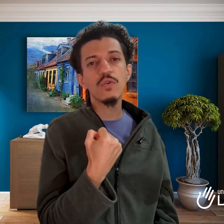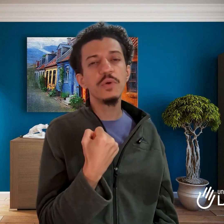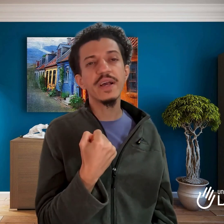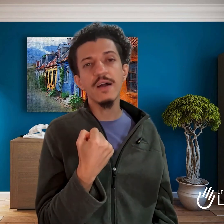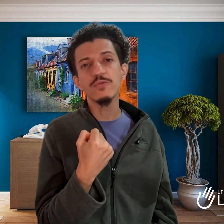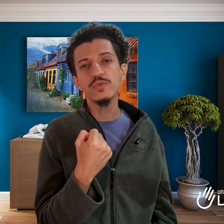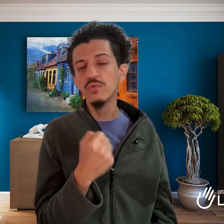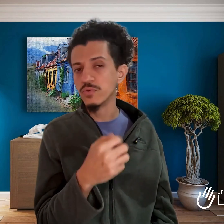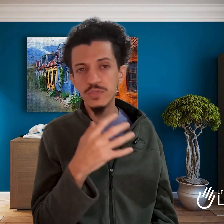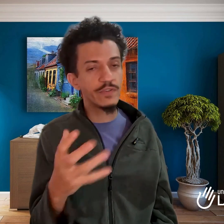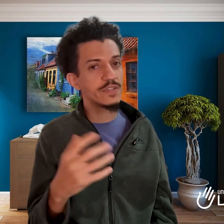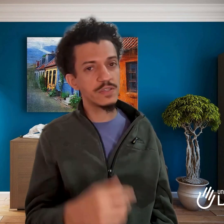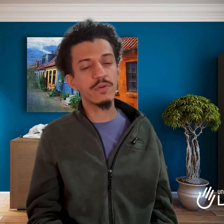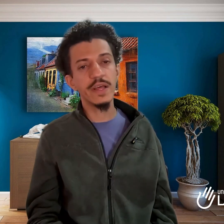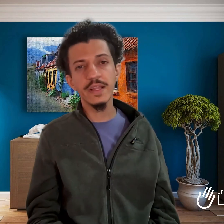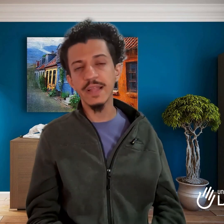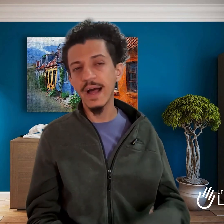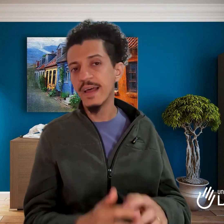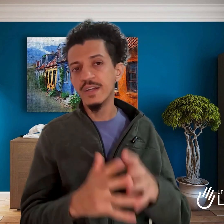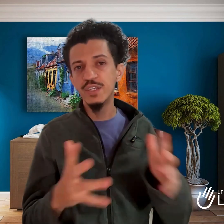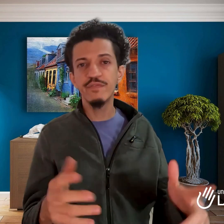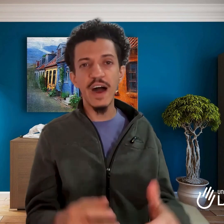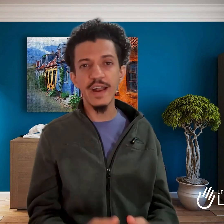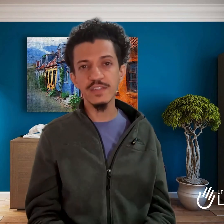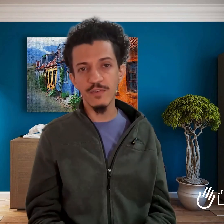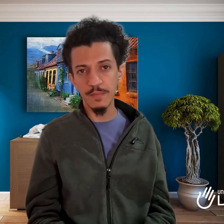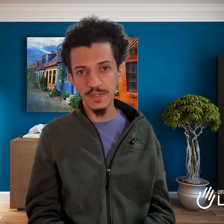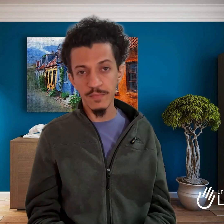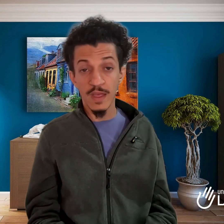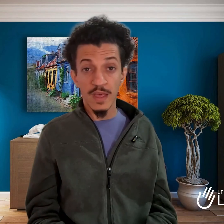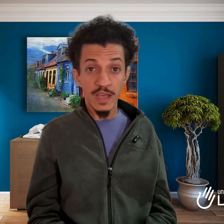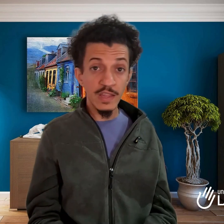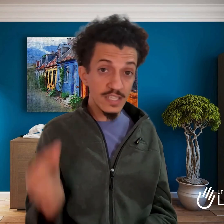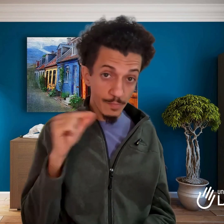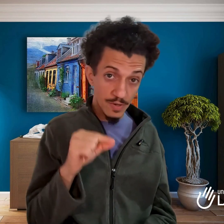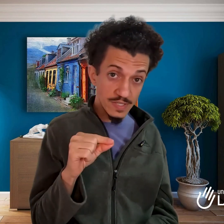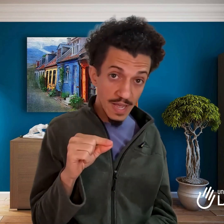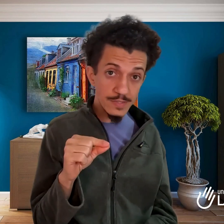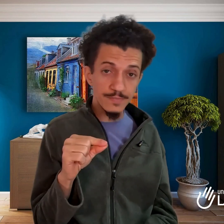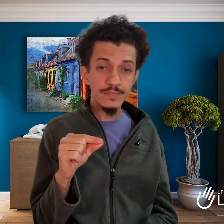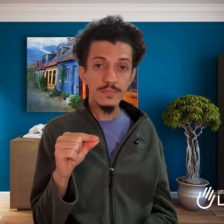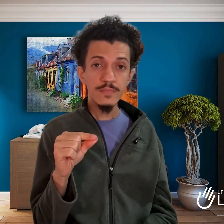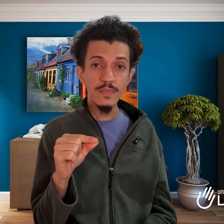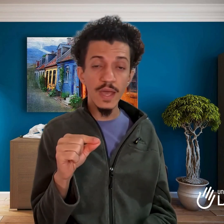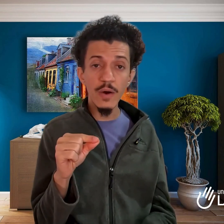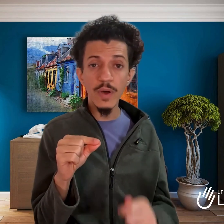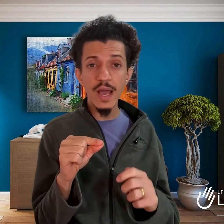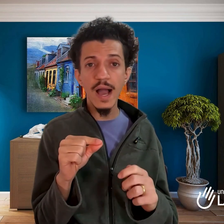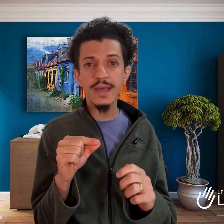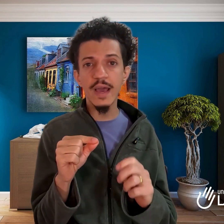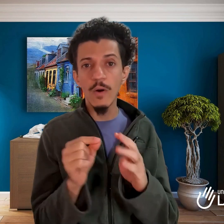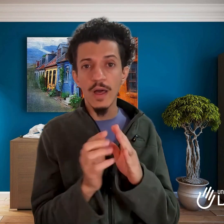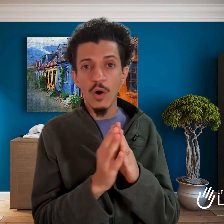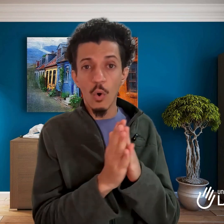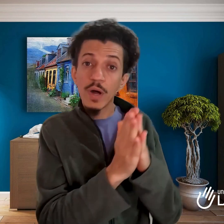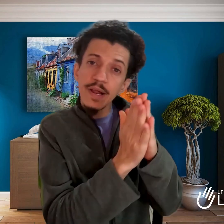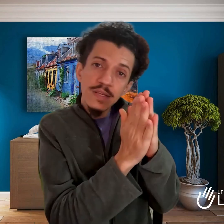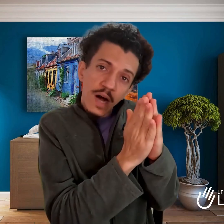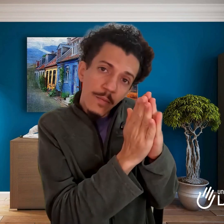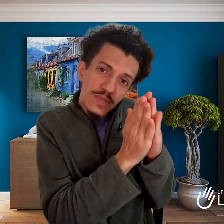comunicar com surdos, de você se conectar de várias formas. E nesse processo, eu e a Raquel organizamos esse